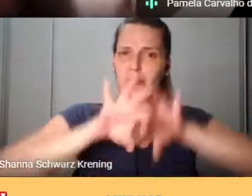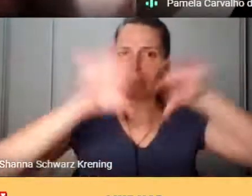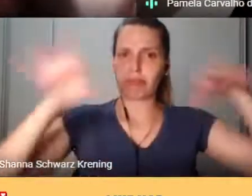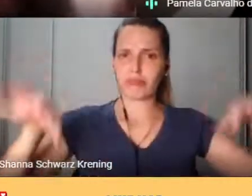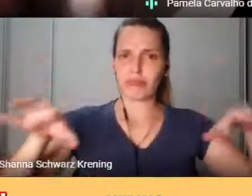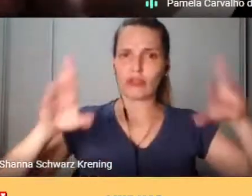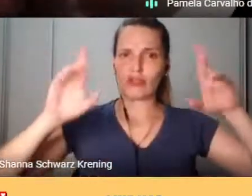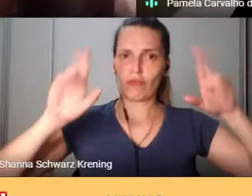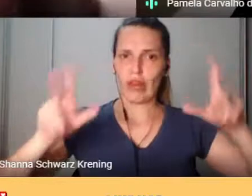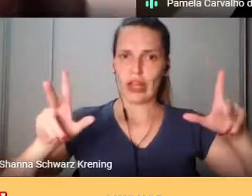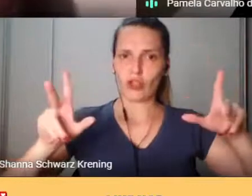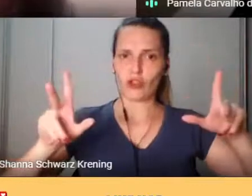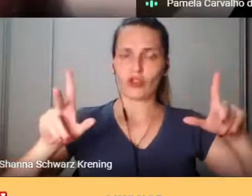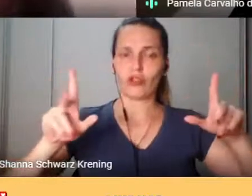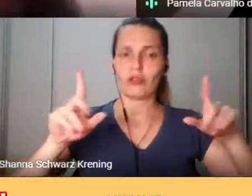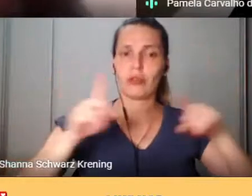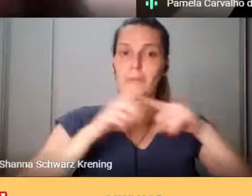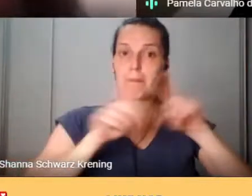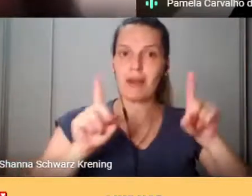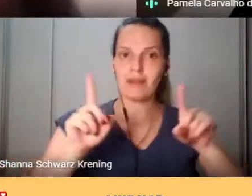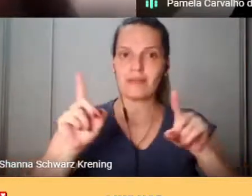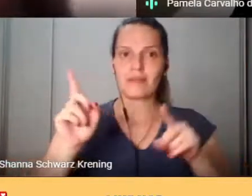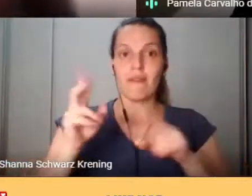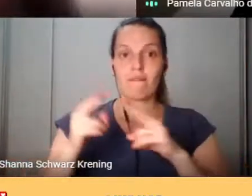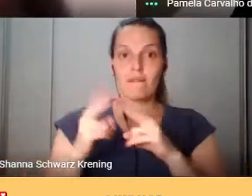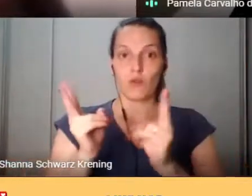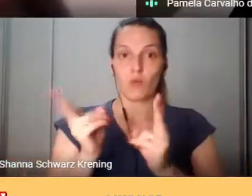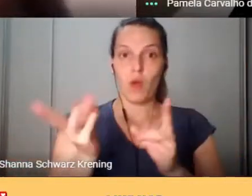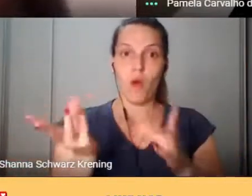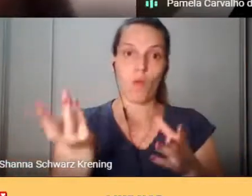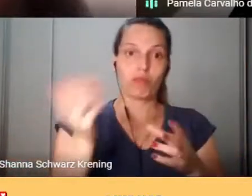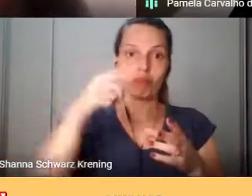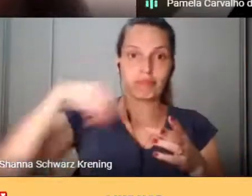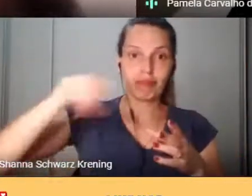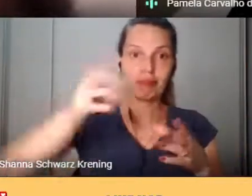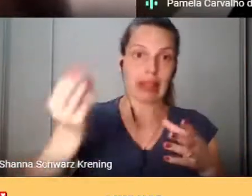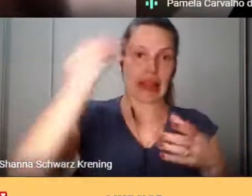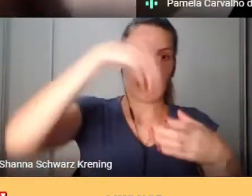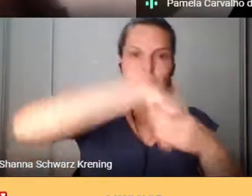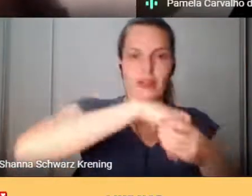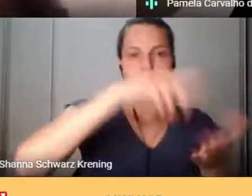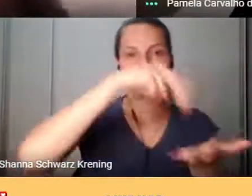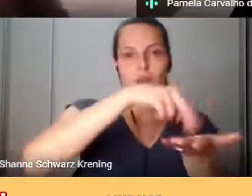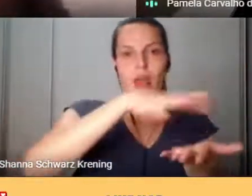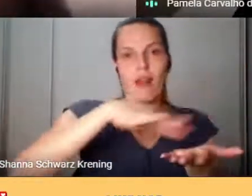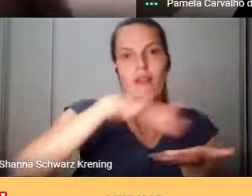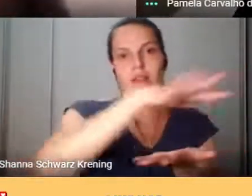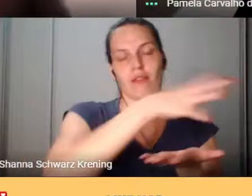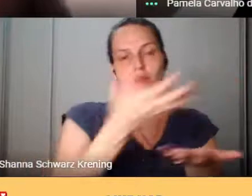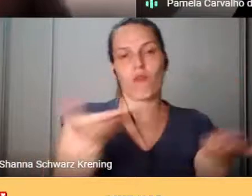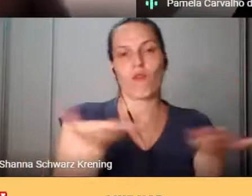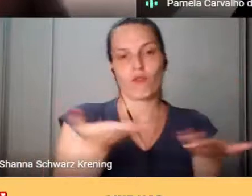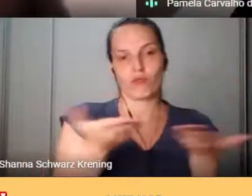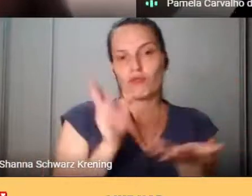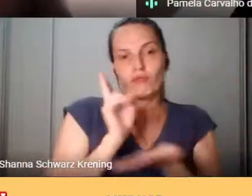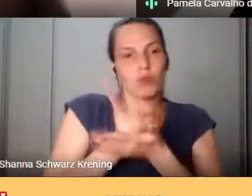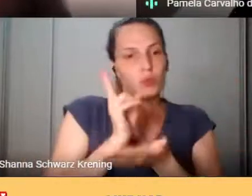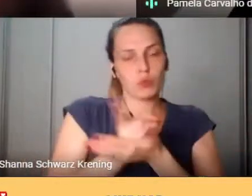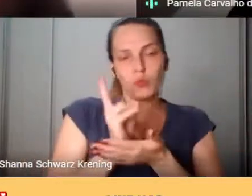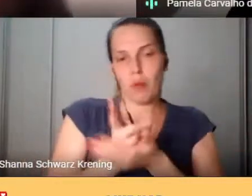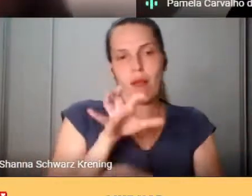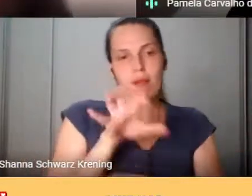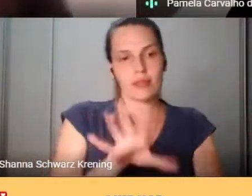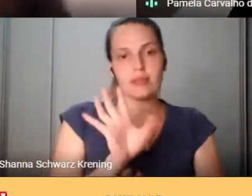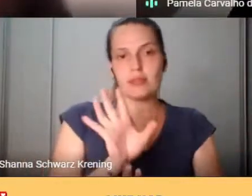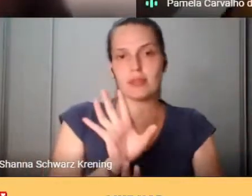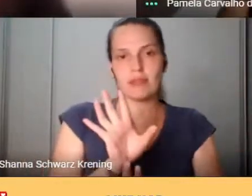integrados, né? O virtual faz parte da nossa realidade hoje. Exato. E vai continuar sendo assim. A gente não vai dar passos